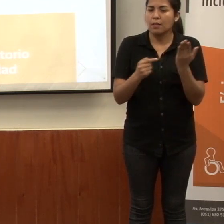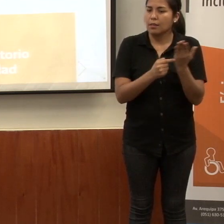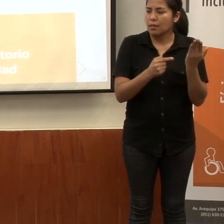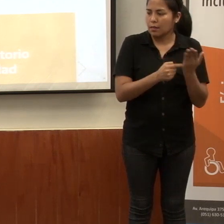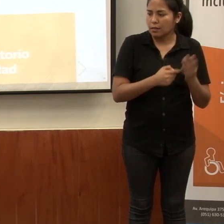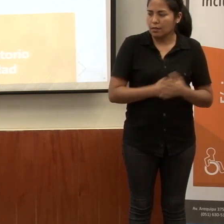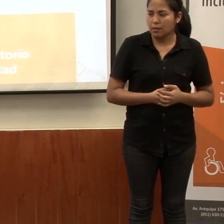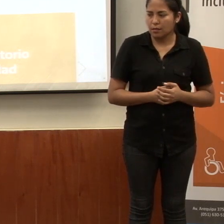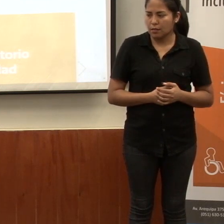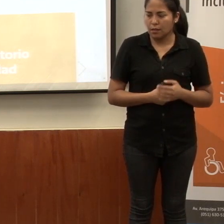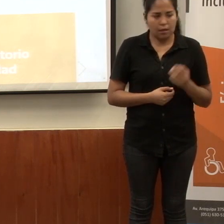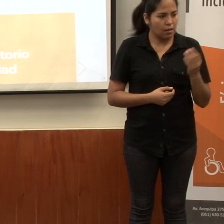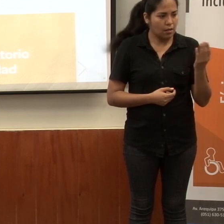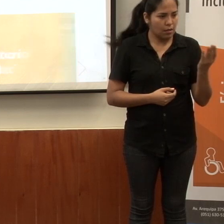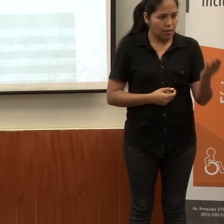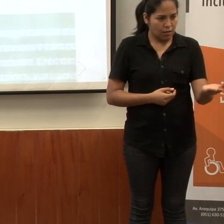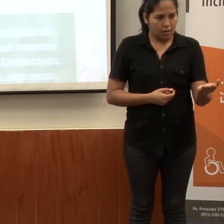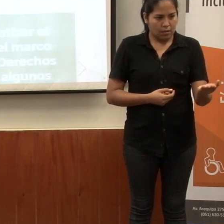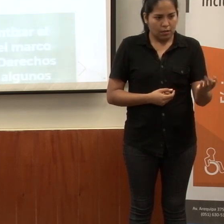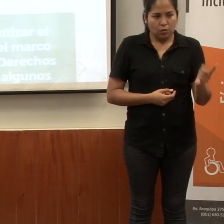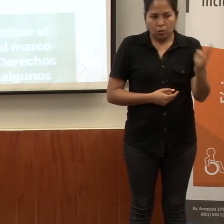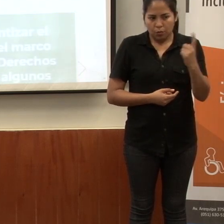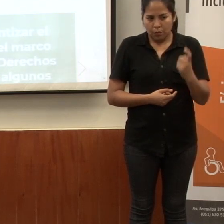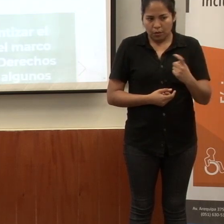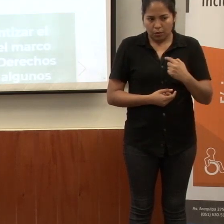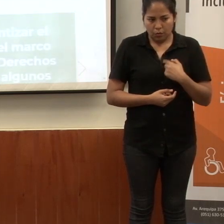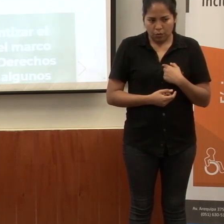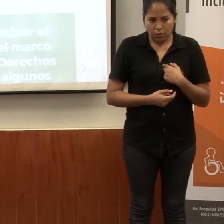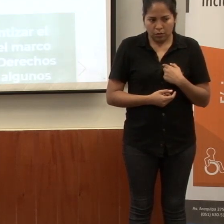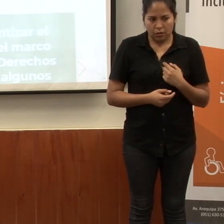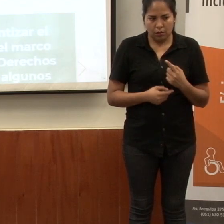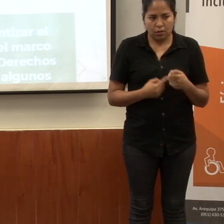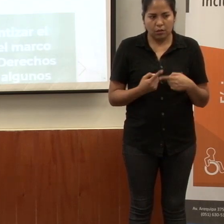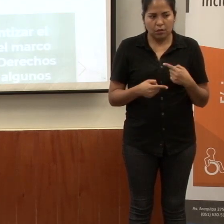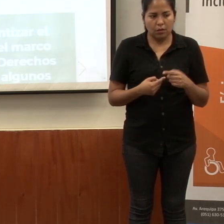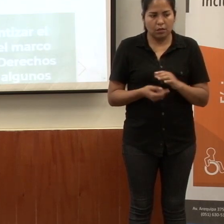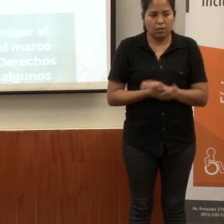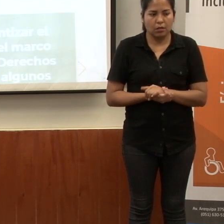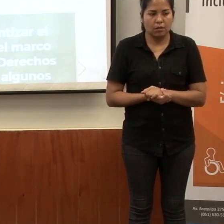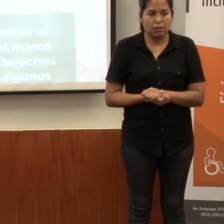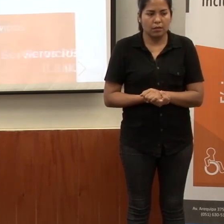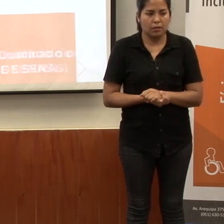En relación a la otra pregunta, ¿me la repite por favor? ¿Cuál era?